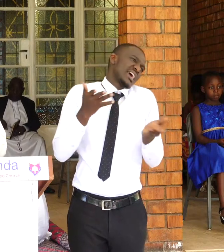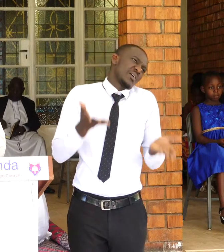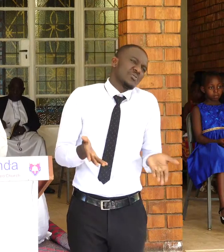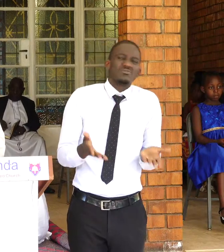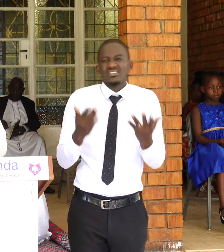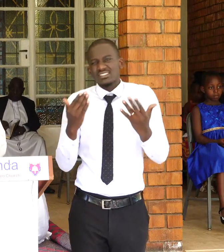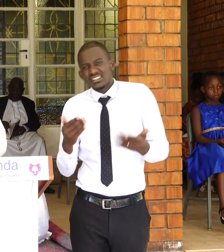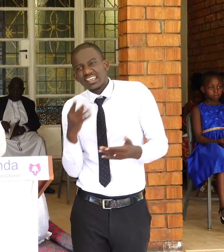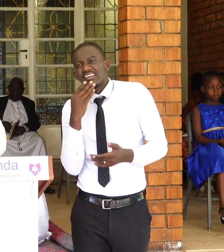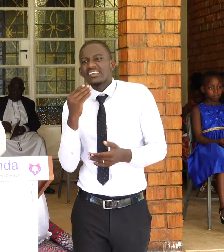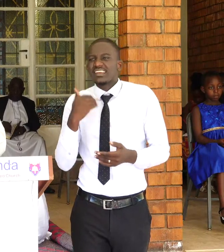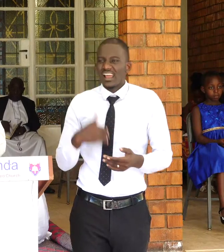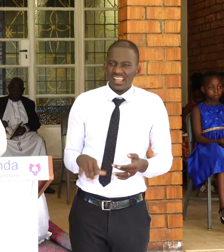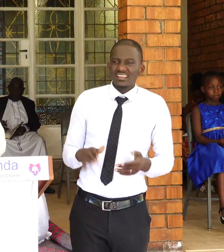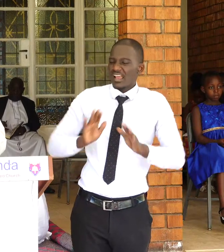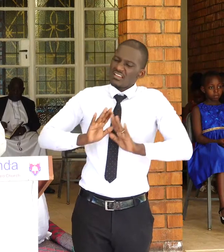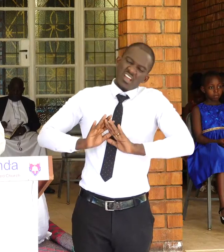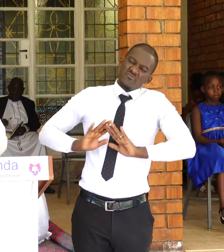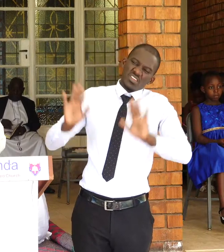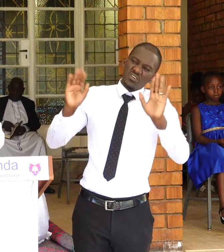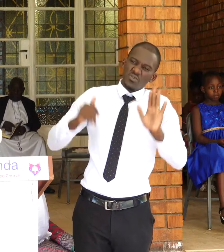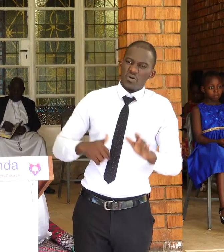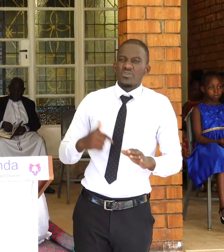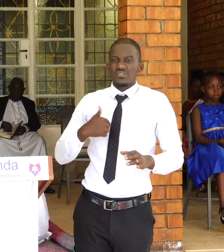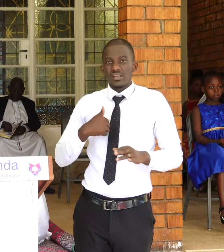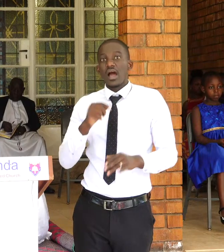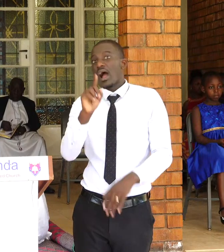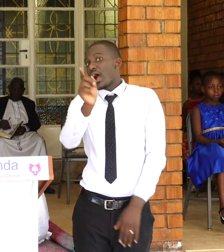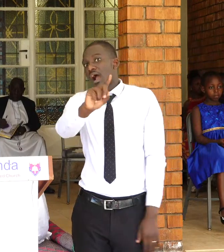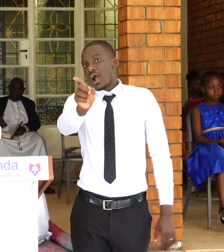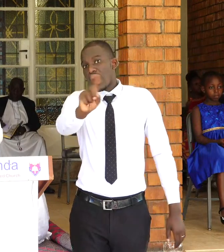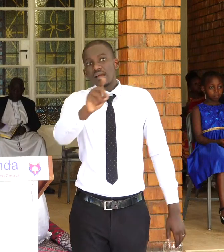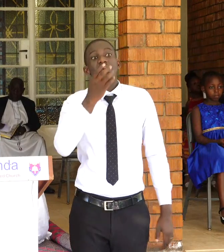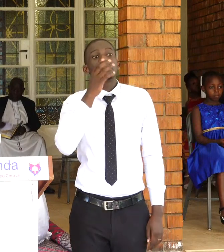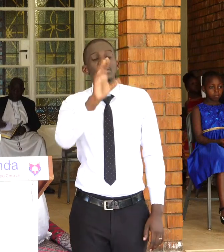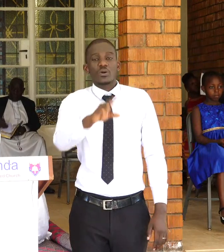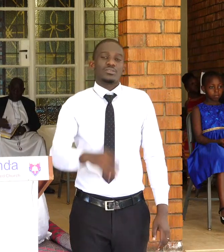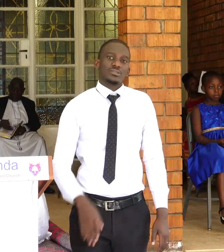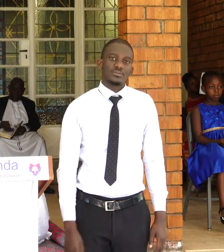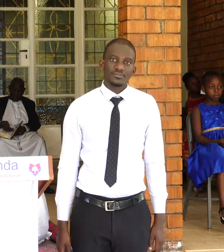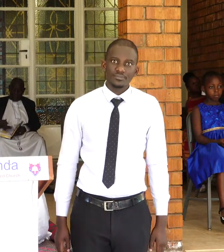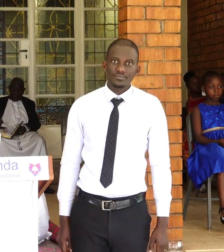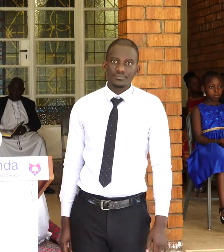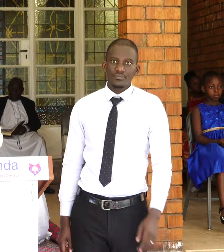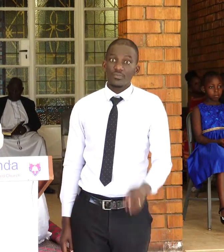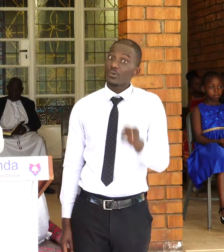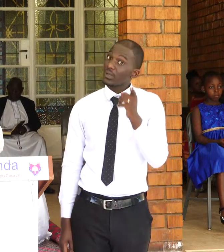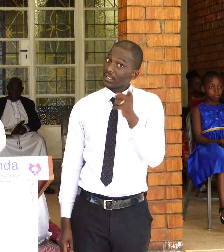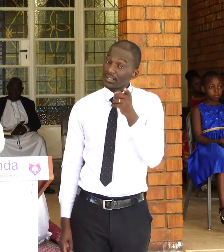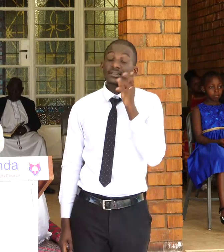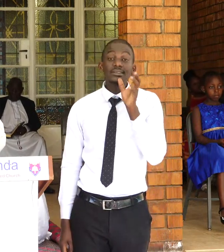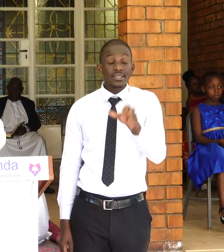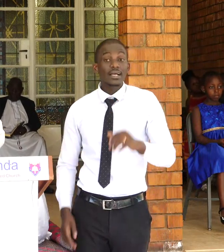hakati nze taata anviireko ddala ali mukunkuba bwavu gwe weekuba kikolimo weekuba kipali weekuba